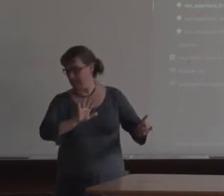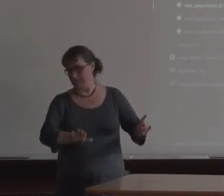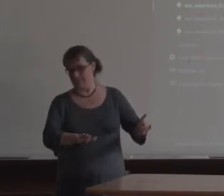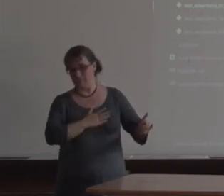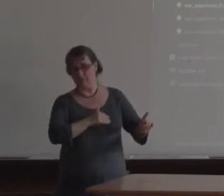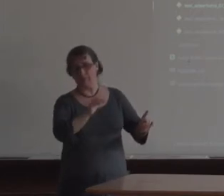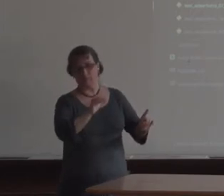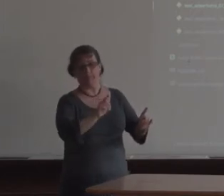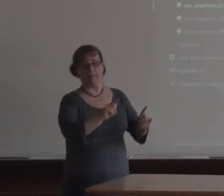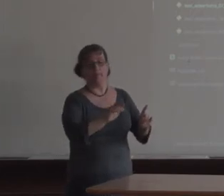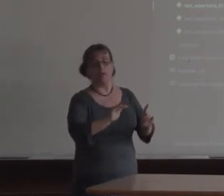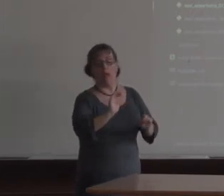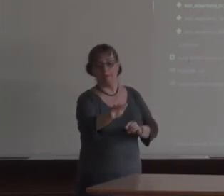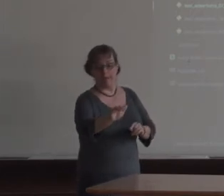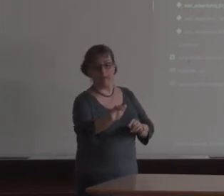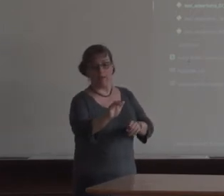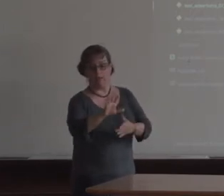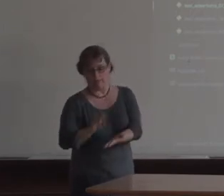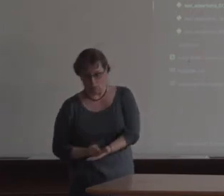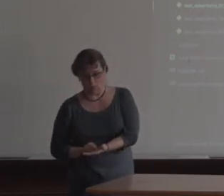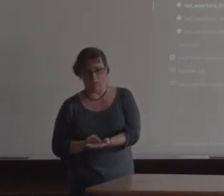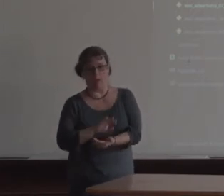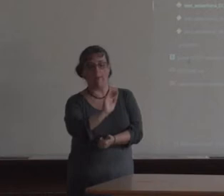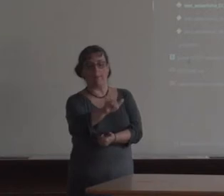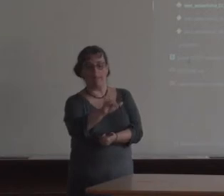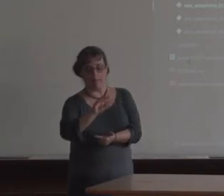appelée. Donc là, j'utilise